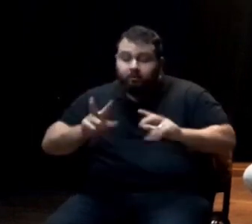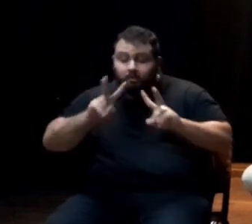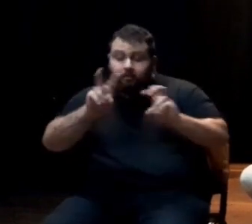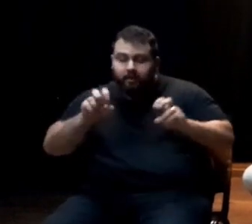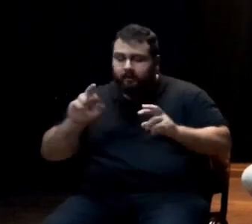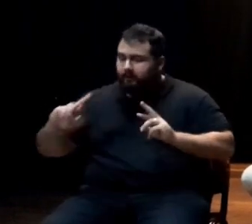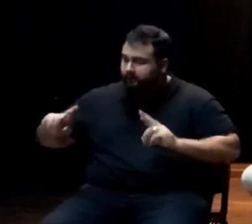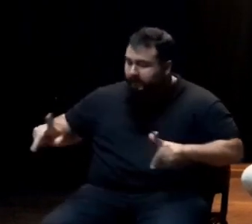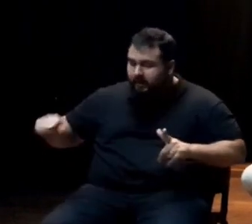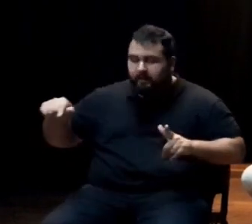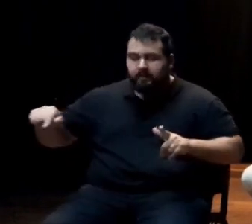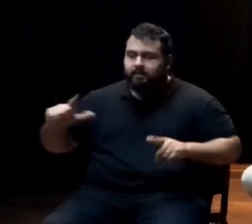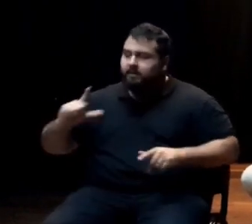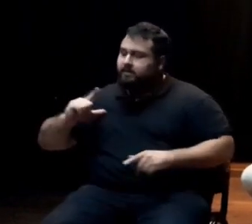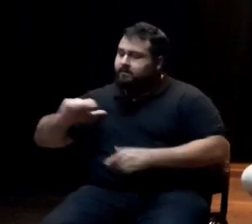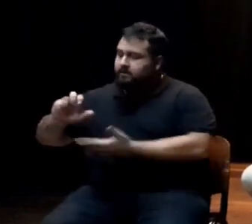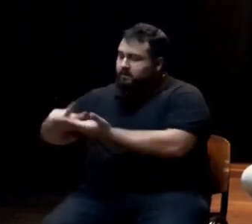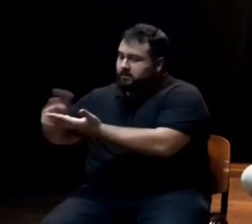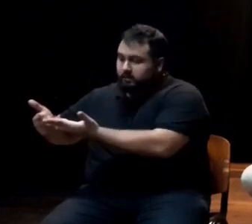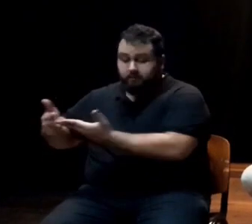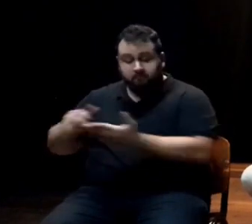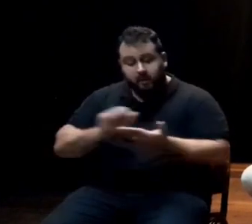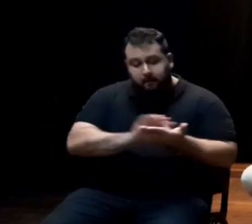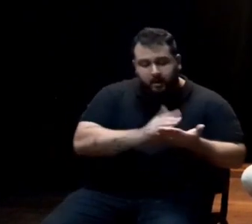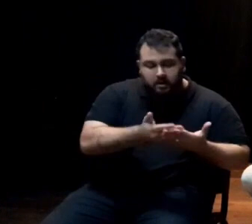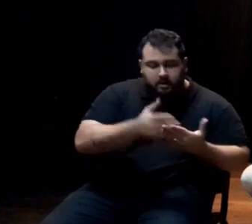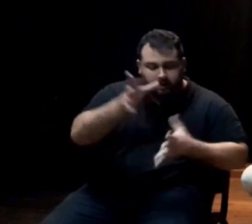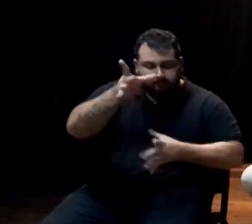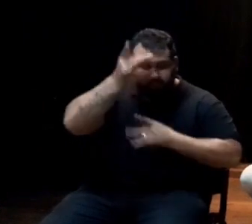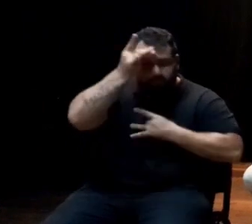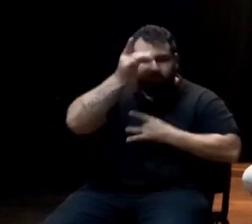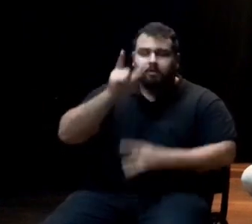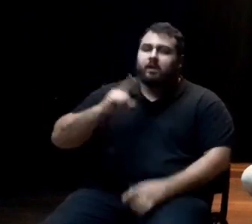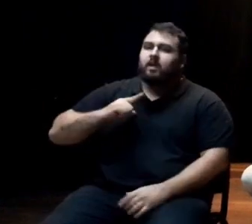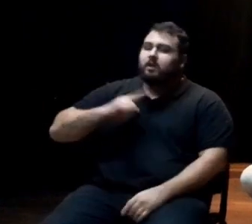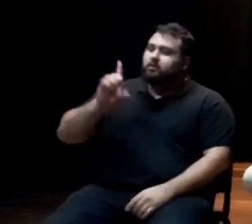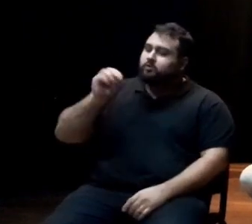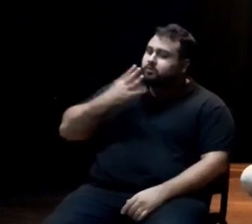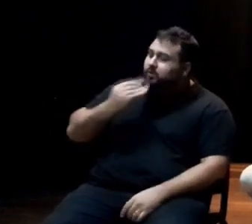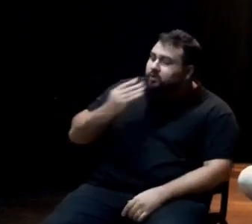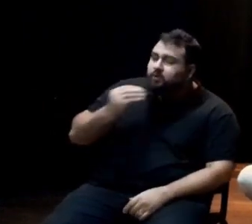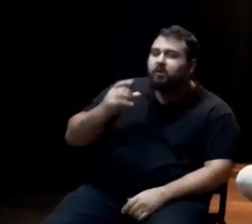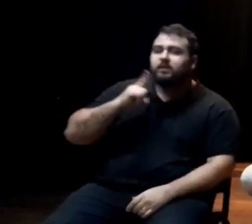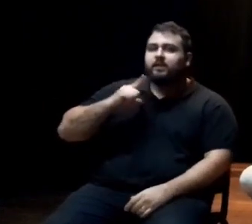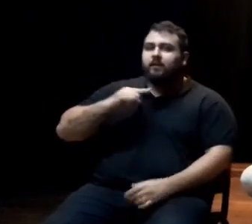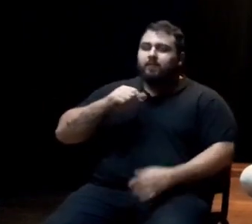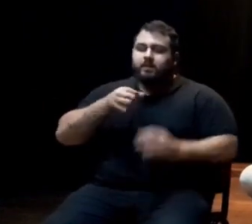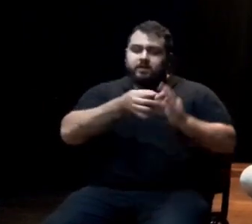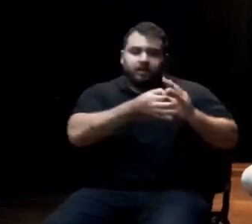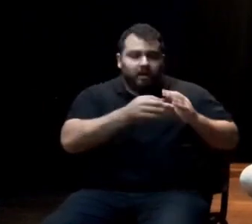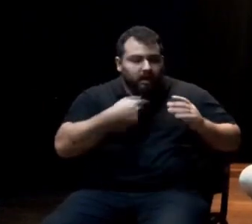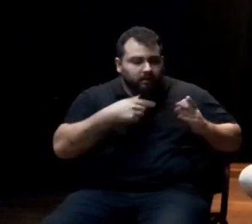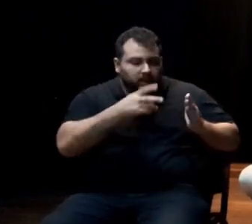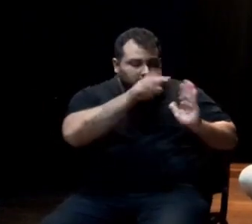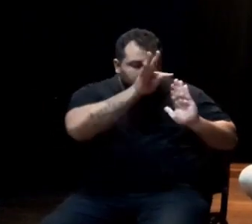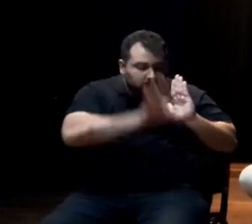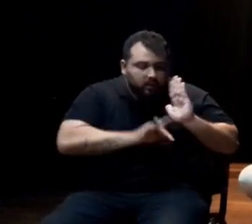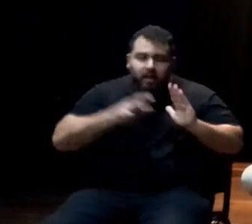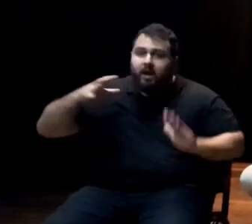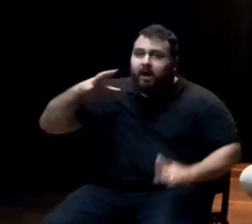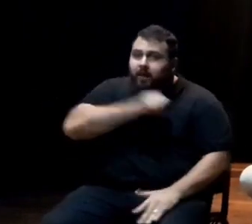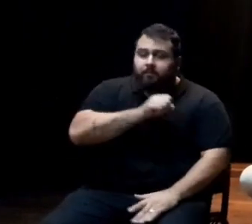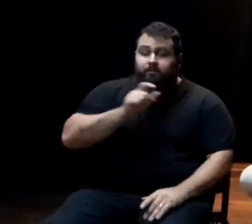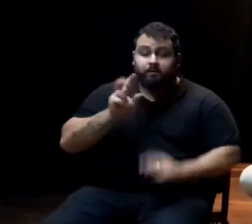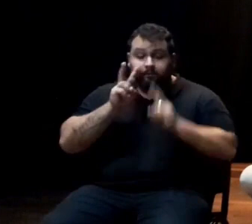desafios dessa transposição. Por exemplo, Don Quixote, tem momentos que o texto... E aí você vê as palavras